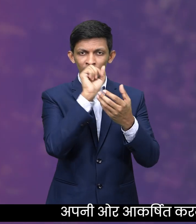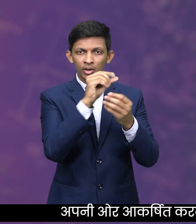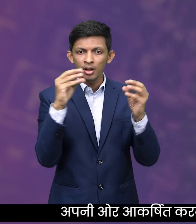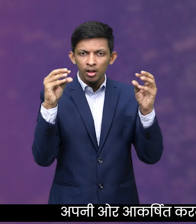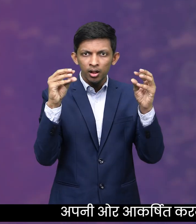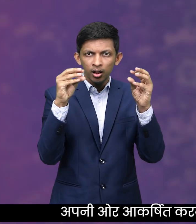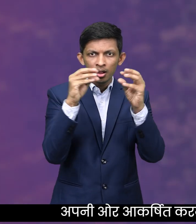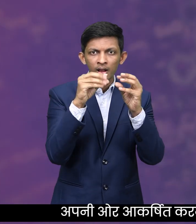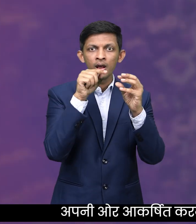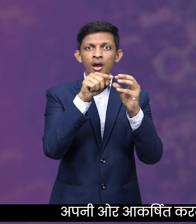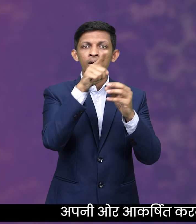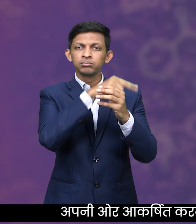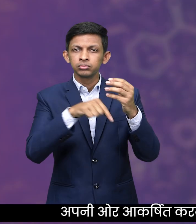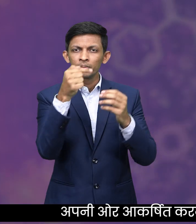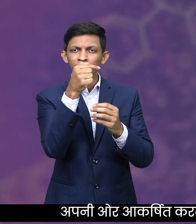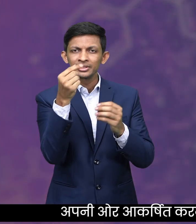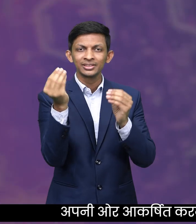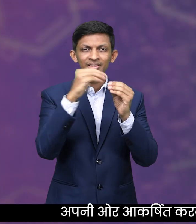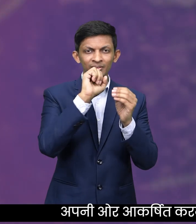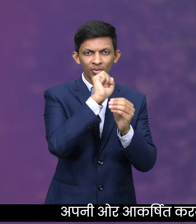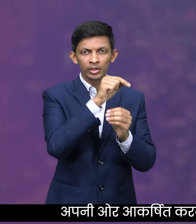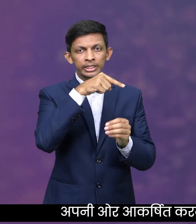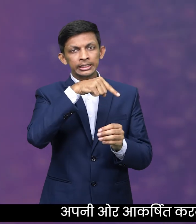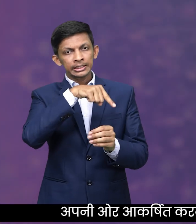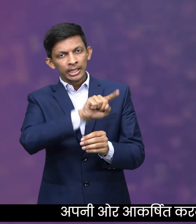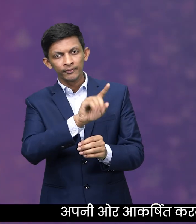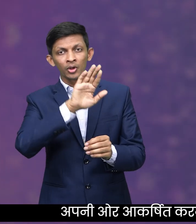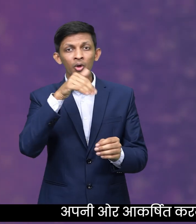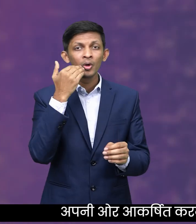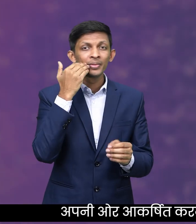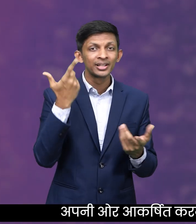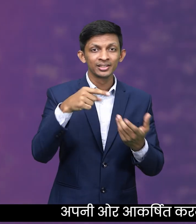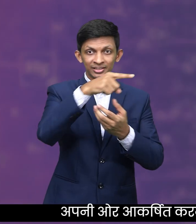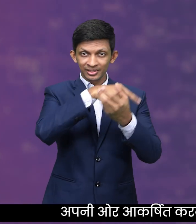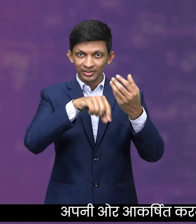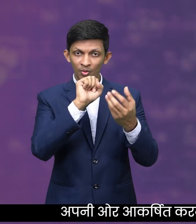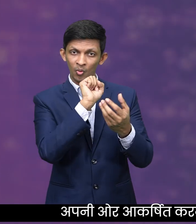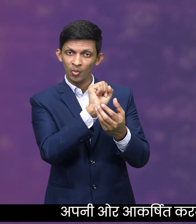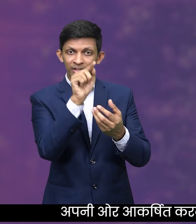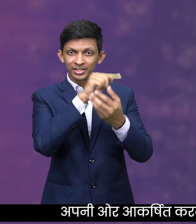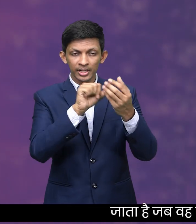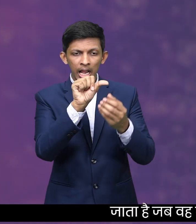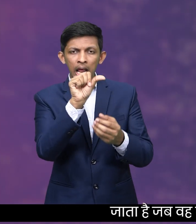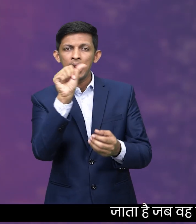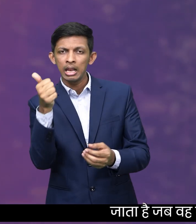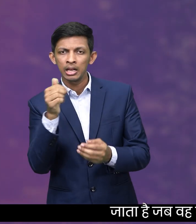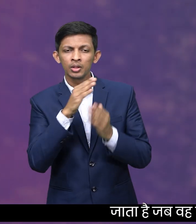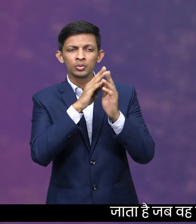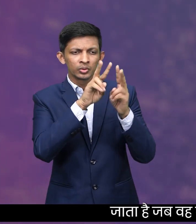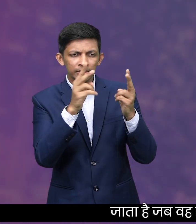ओर आकर्षित करने की सापेक्षा प्रवृत्ति के रूप में परिभाषित किया जाता है जब वह